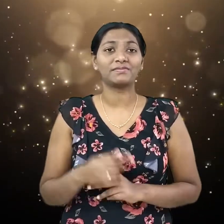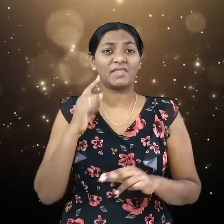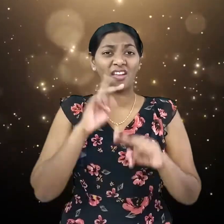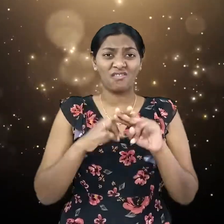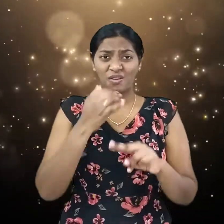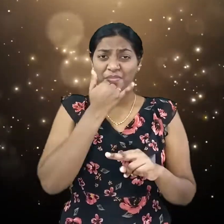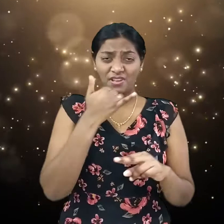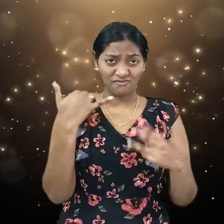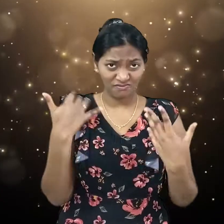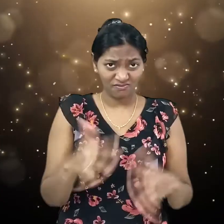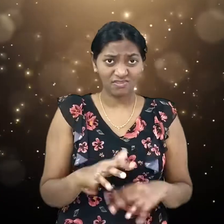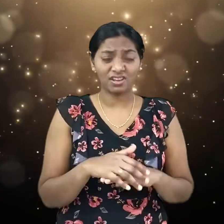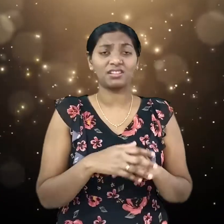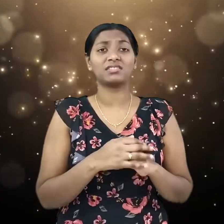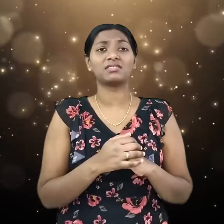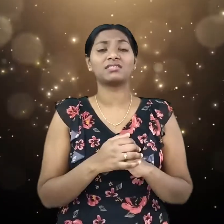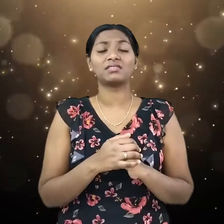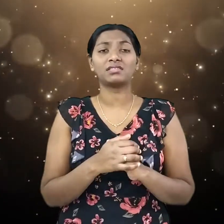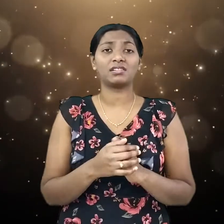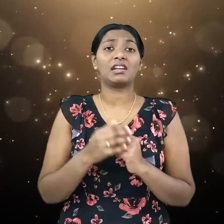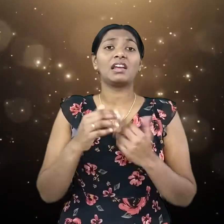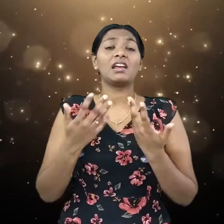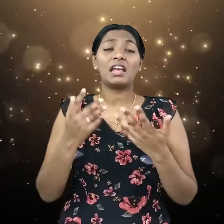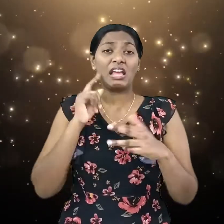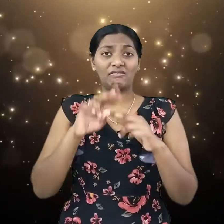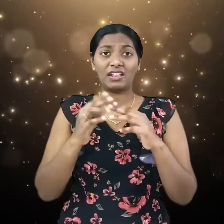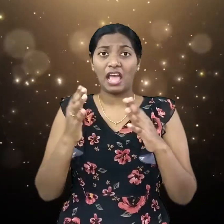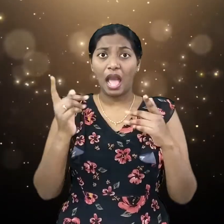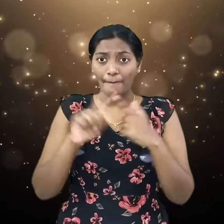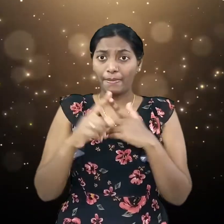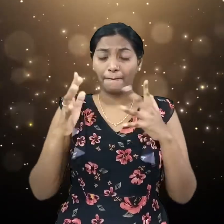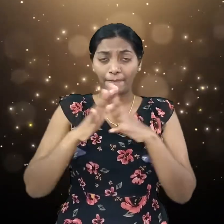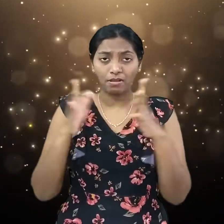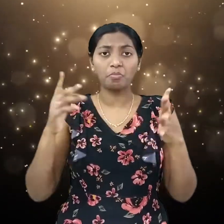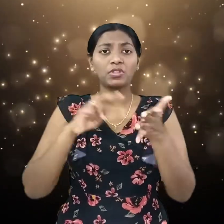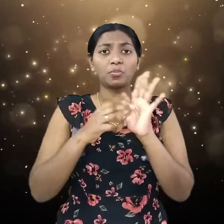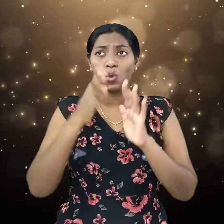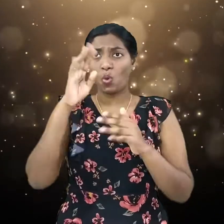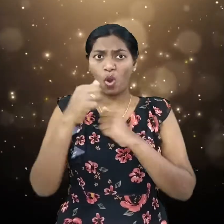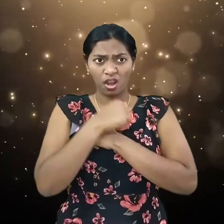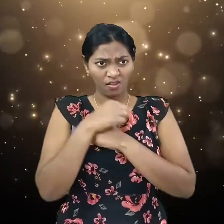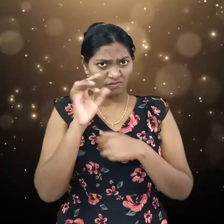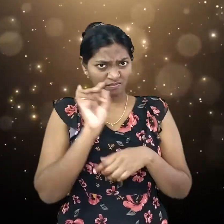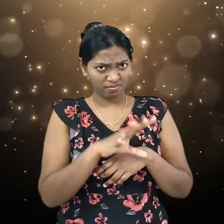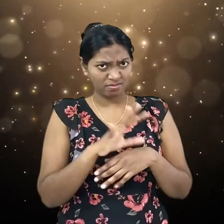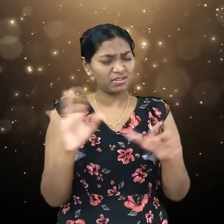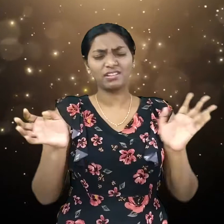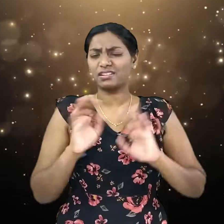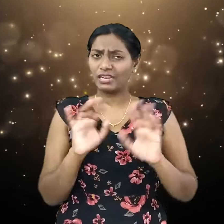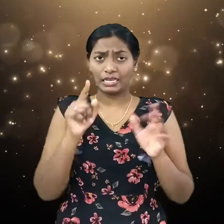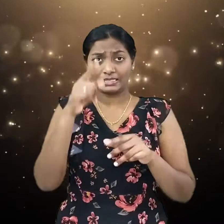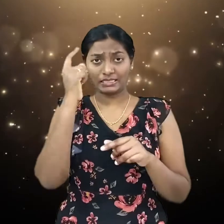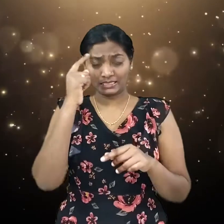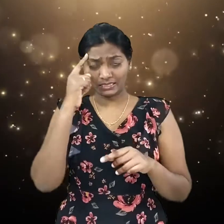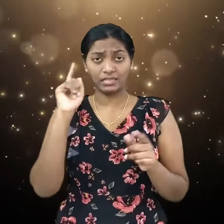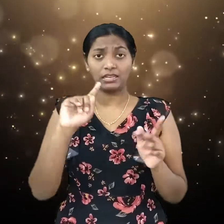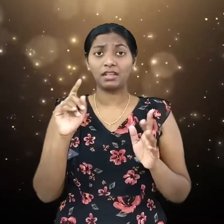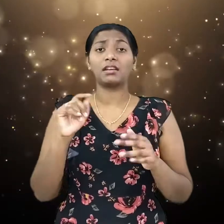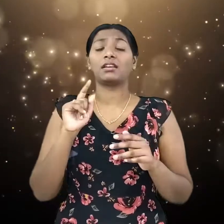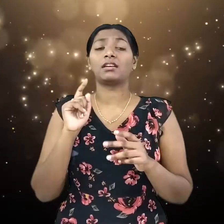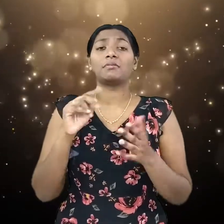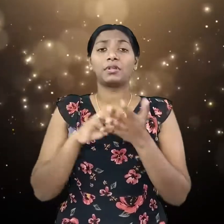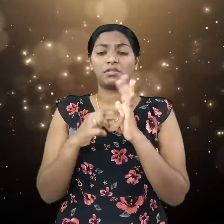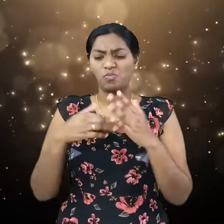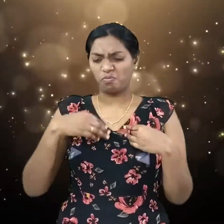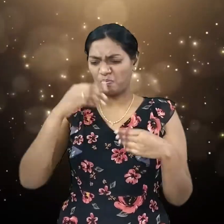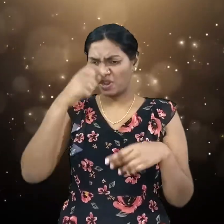सोचेगा कि आपने कोई गलती कर दी या आपने कुछ इतना बड़ा काम कर दिया कि परमेश्वर का प्रेम आपके लिए खत्म हो गया। और कभी मत होने दीजिएगा कि